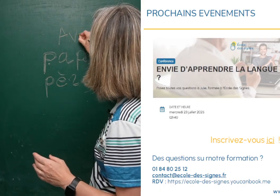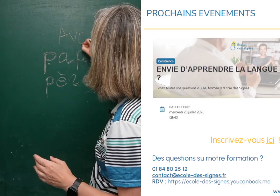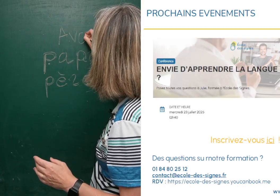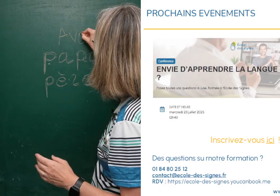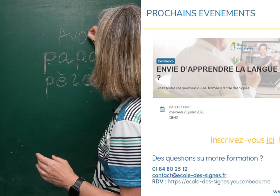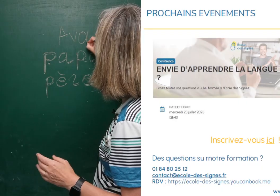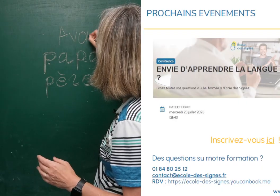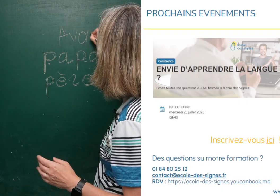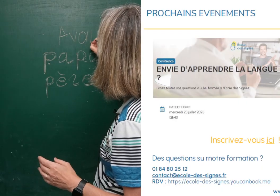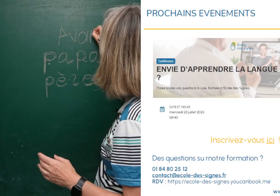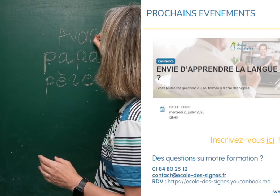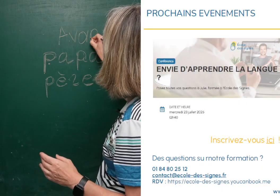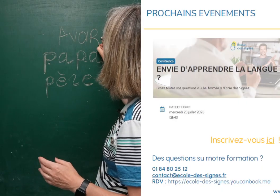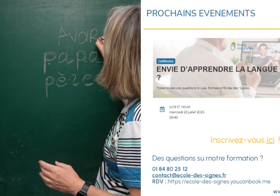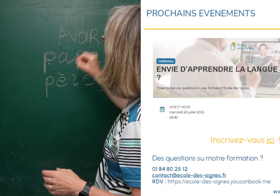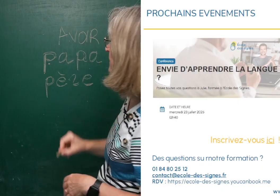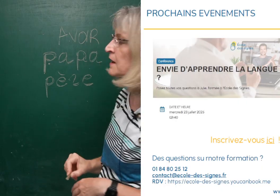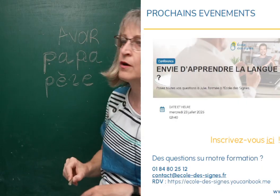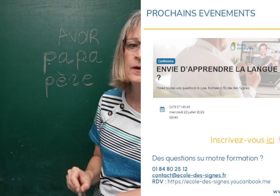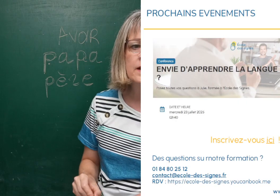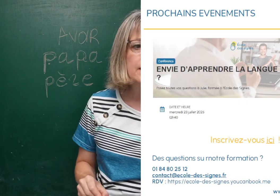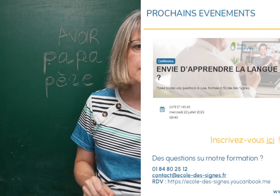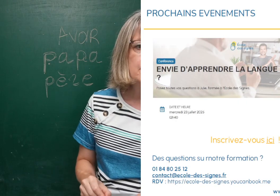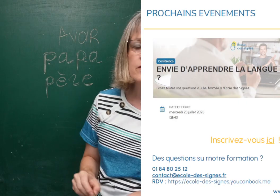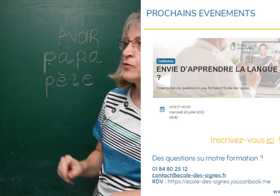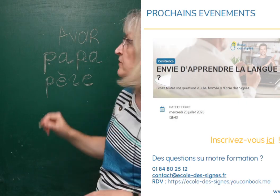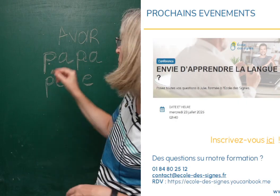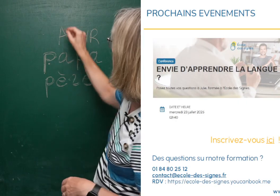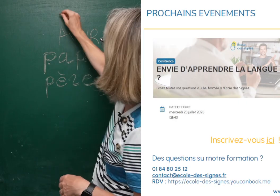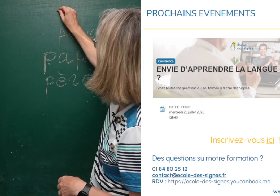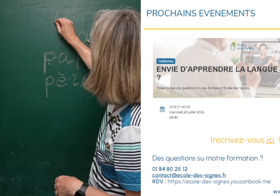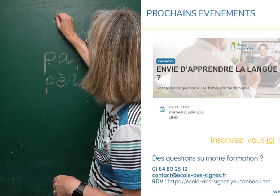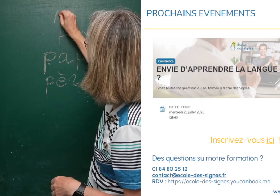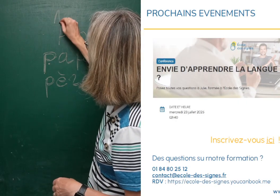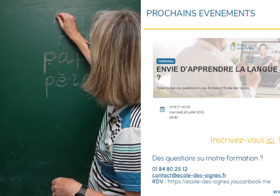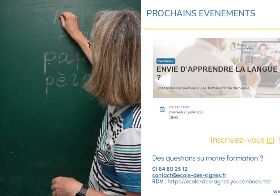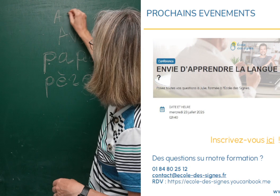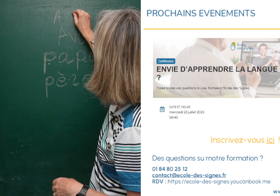c'est plus facile pour lui à comprendre, d'accord? Parce que si vous écrivez a,